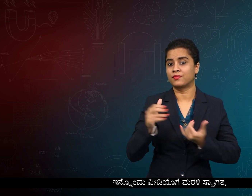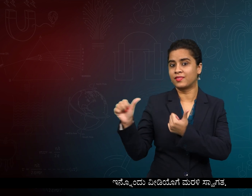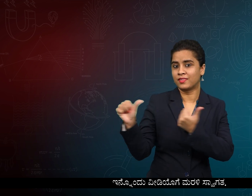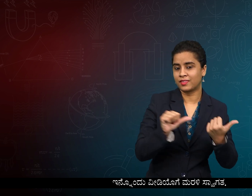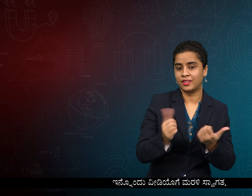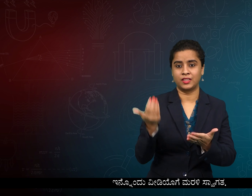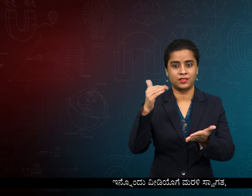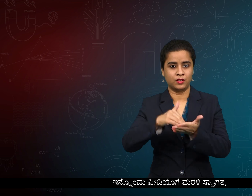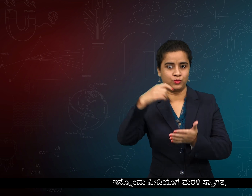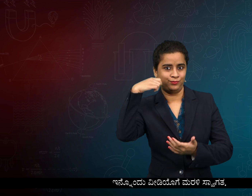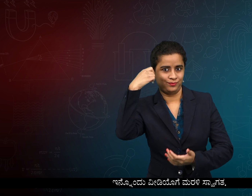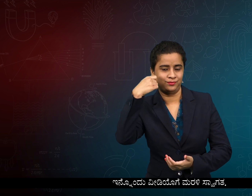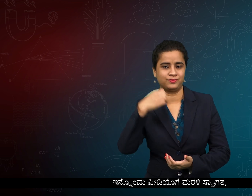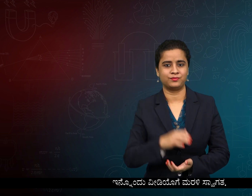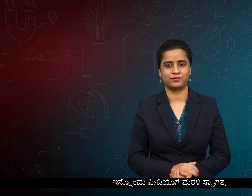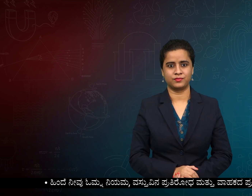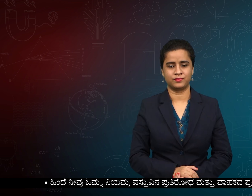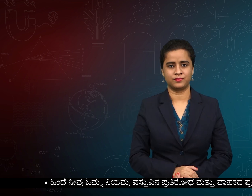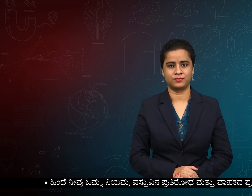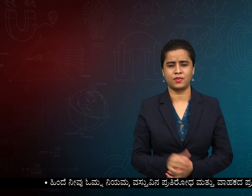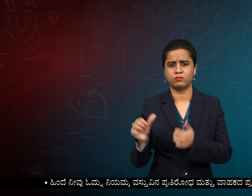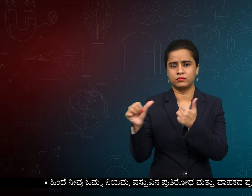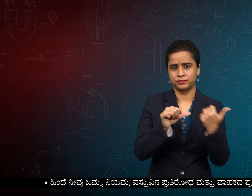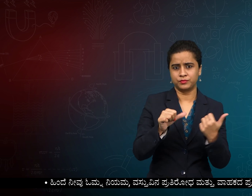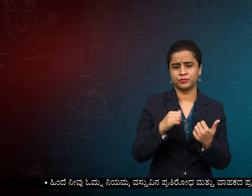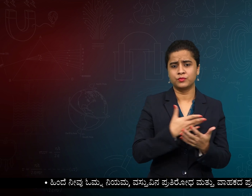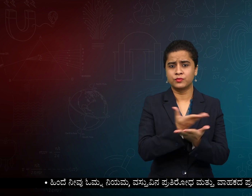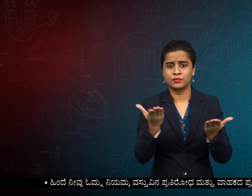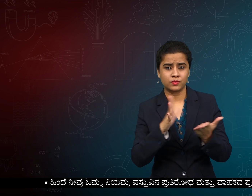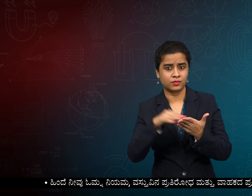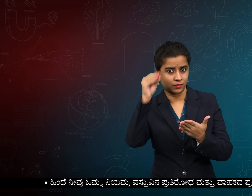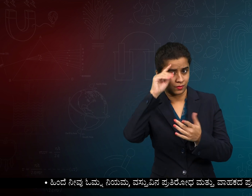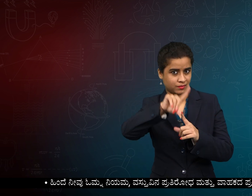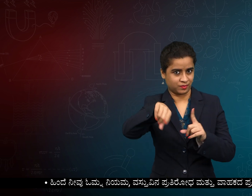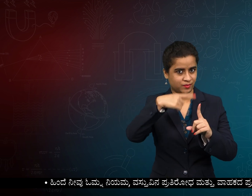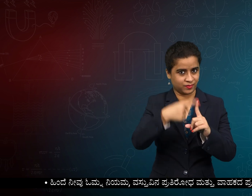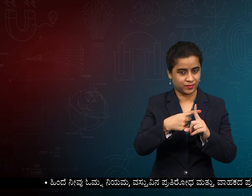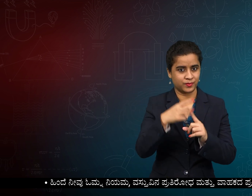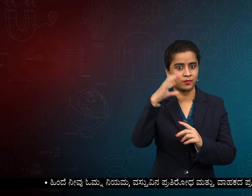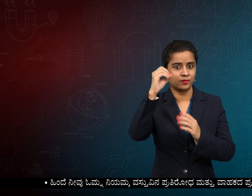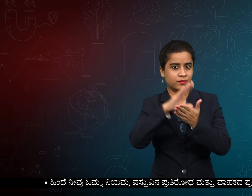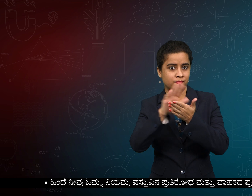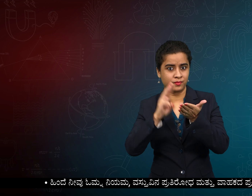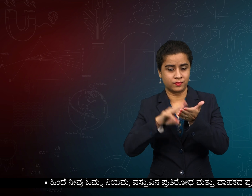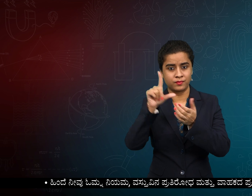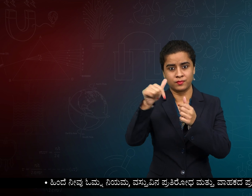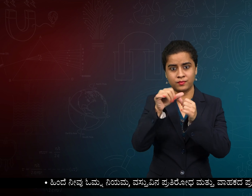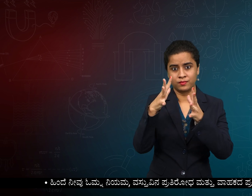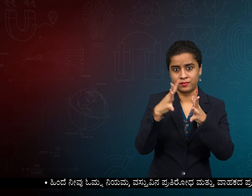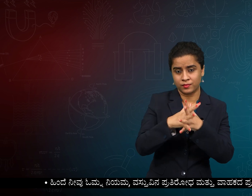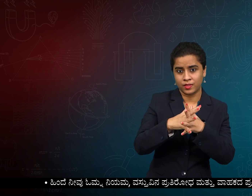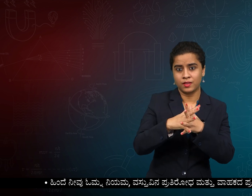ಇನ್ನೊಂದು ವಿಡಿಯೋ ಮರಳಿ ಸ್ವಾಗತ. ಹಿಂದೆ ನೀವು ಒಮ್ಮೆ ನಿಯಮ, ವಸ್ತುವಿನ ಪ್ರತಿರೋಧ